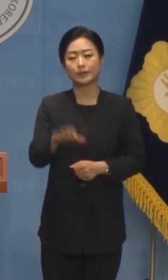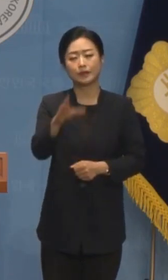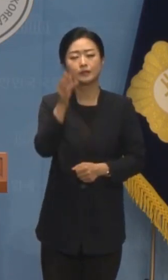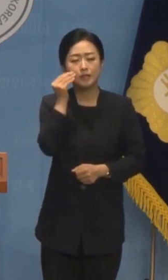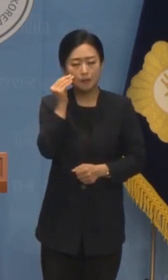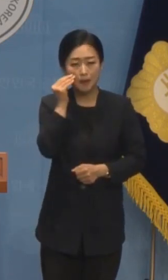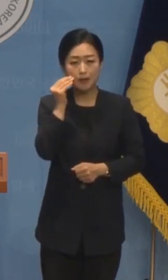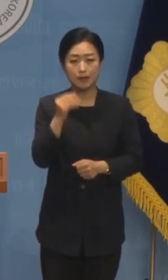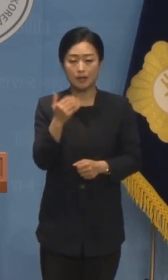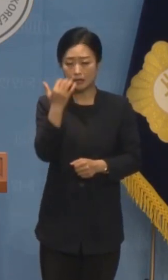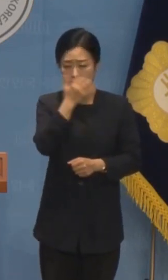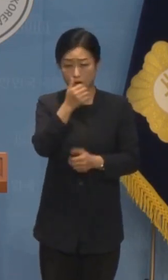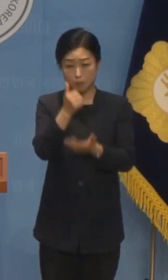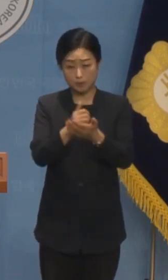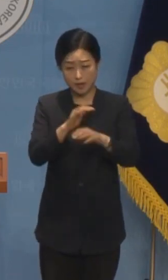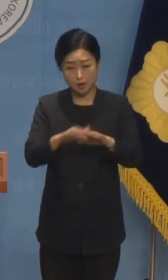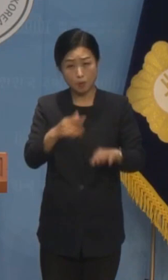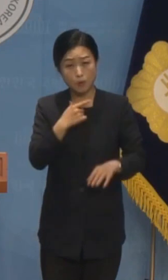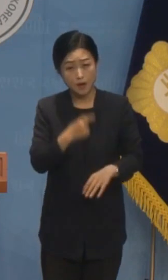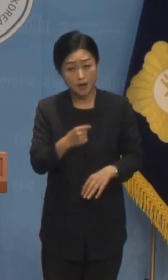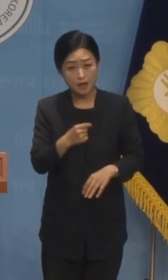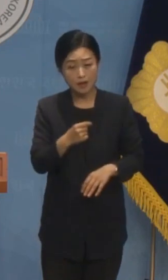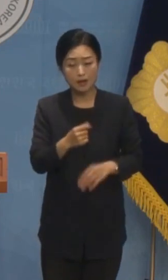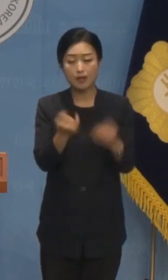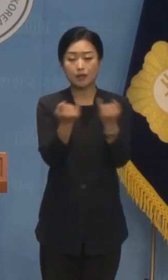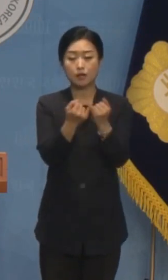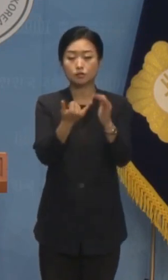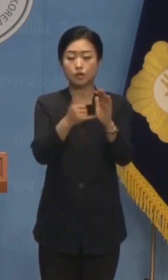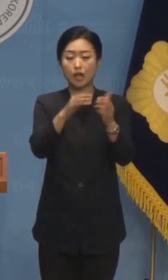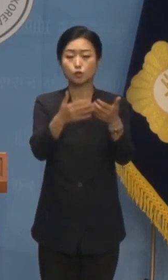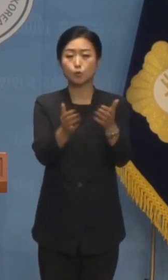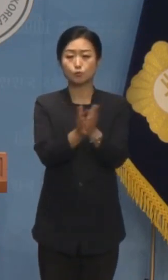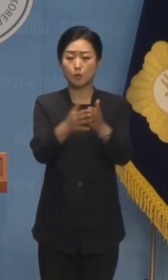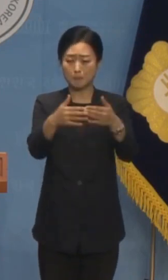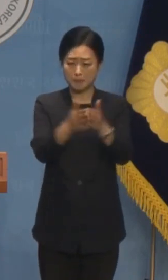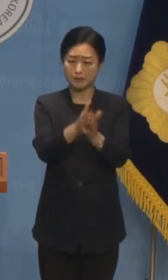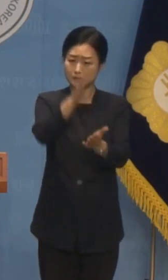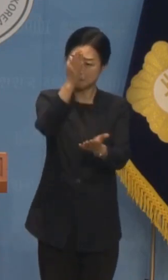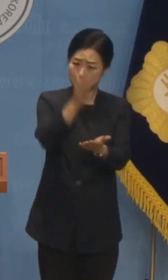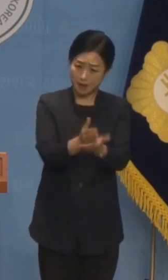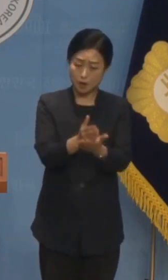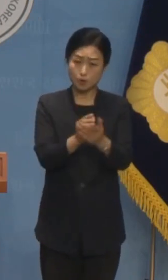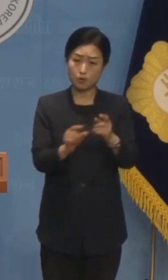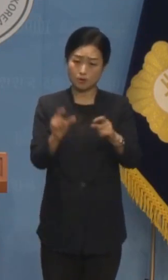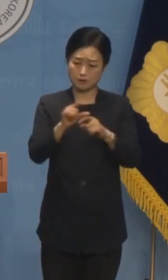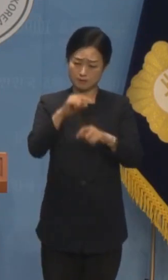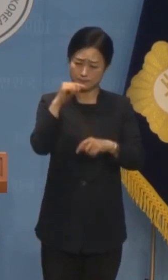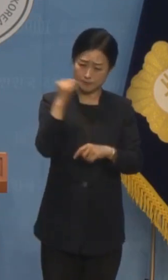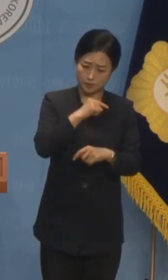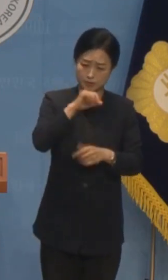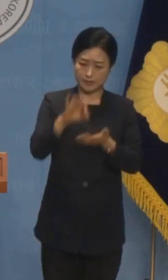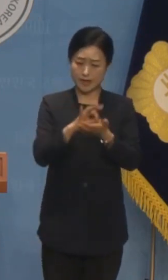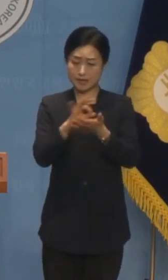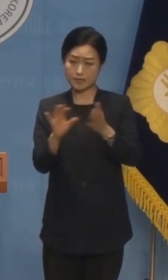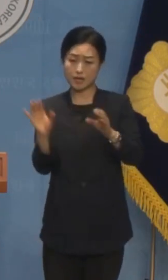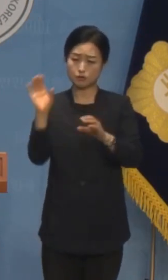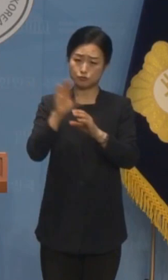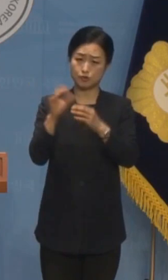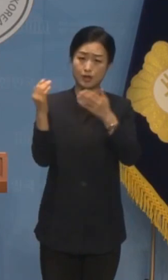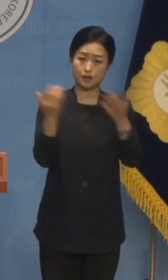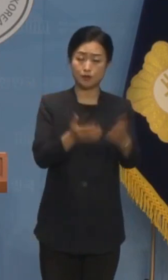딥페이크 성범죄 해결에 나서겠다면 여성가족부 폐지가 아닌 강화와 예산 확대 방안을